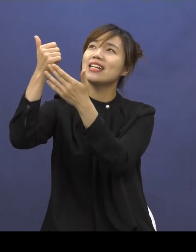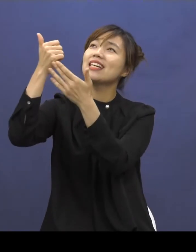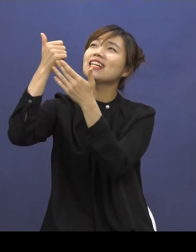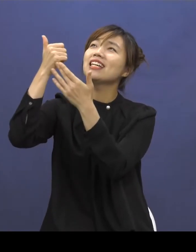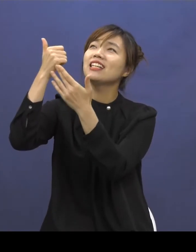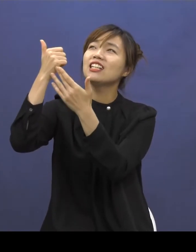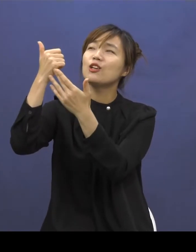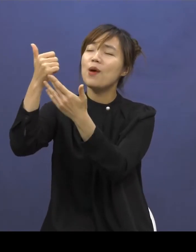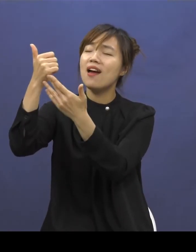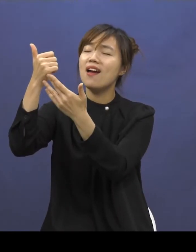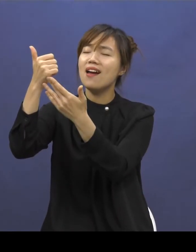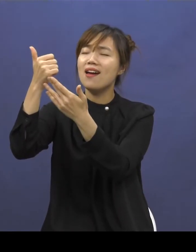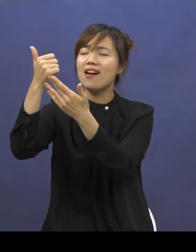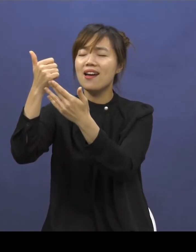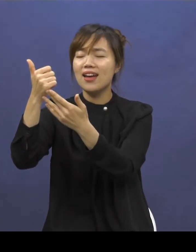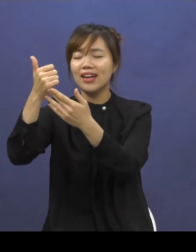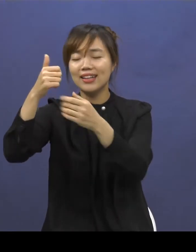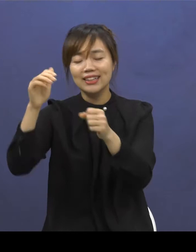주님의